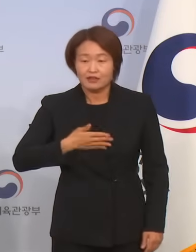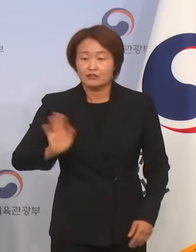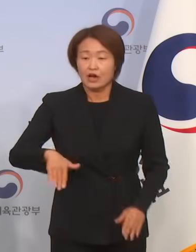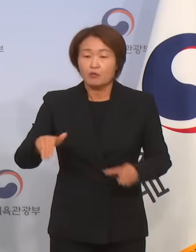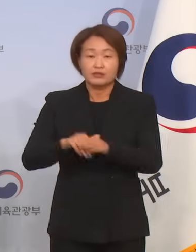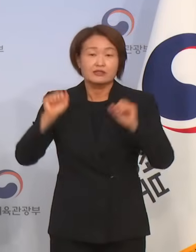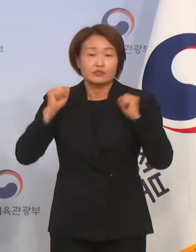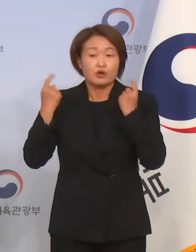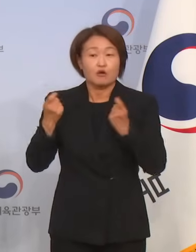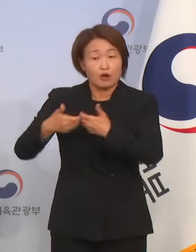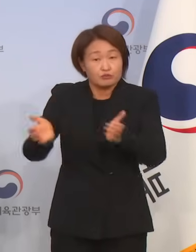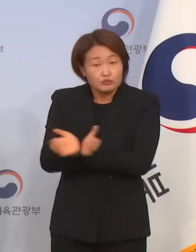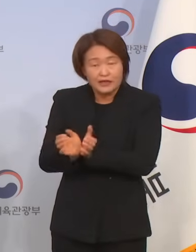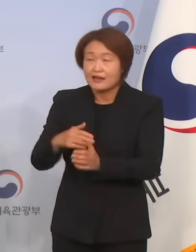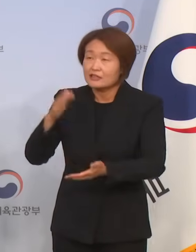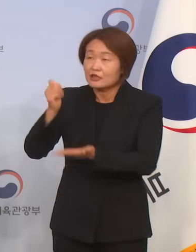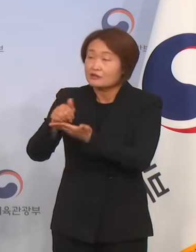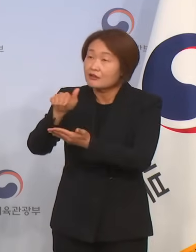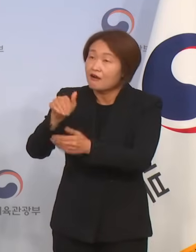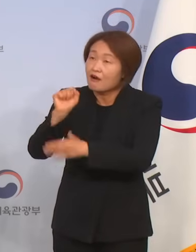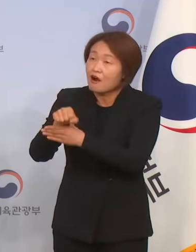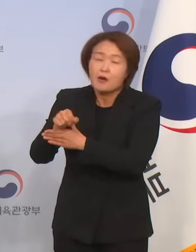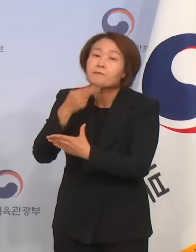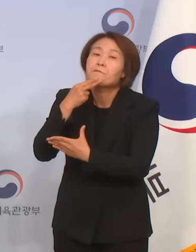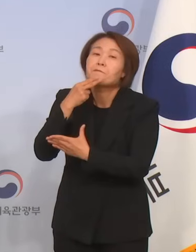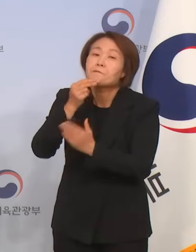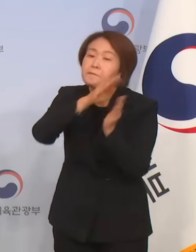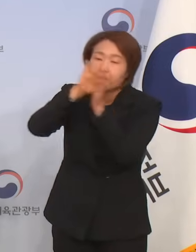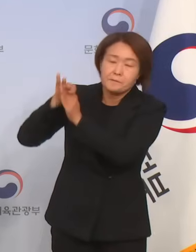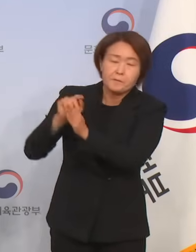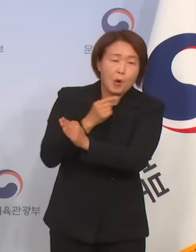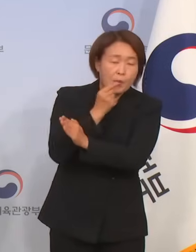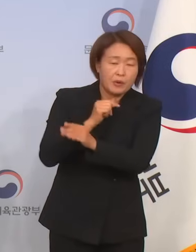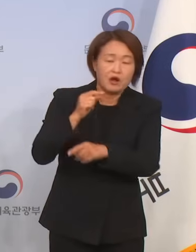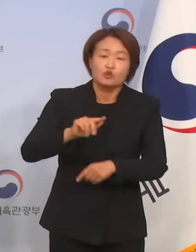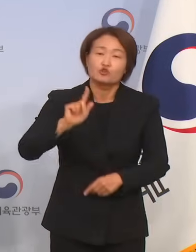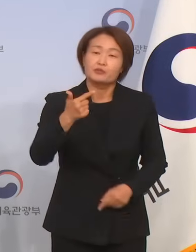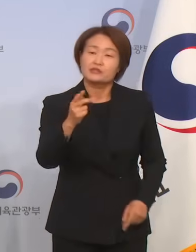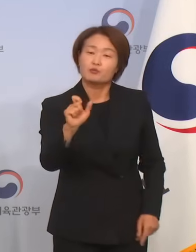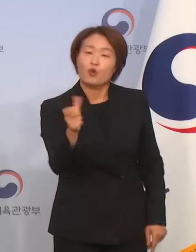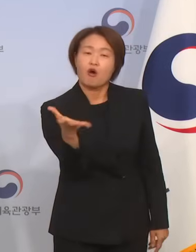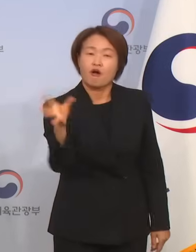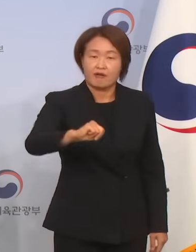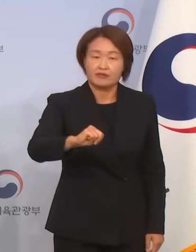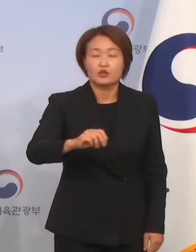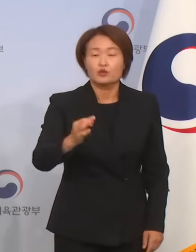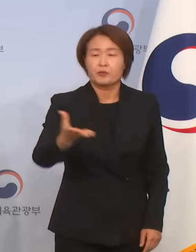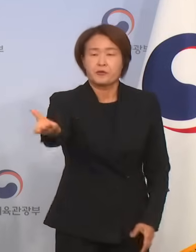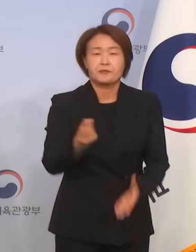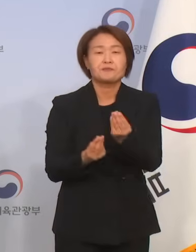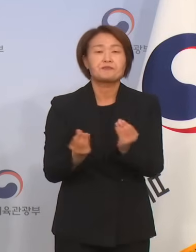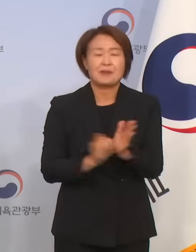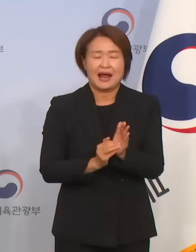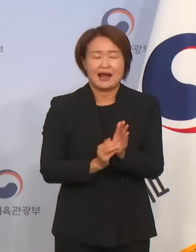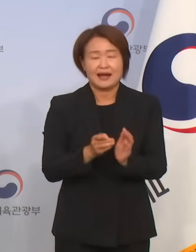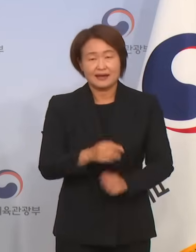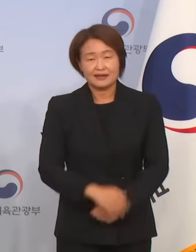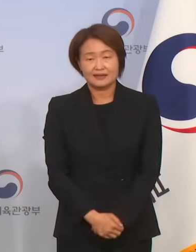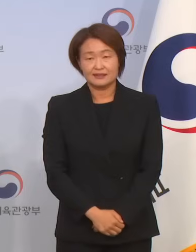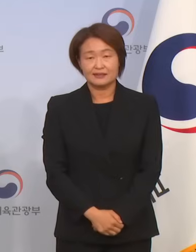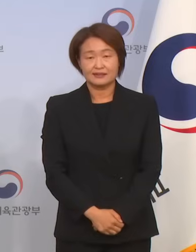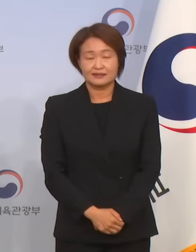문체부 장관의 사전 승인 없이 정관을 위반하여 총 615억 원 규모로 대출을